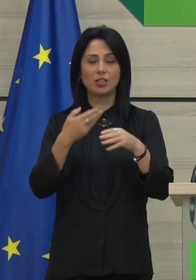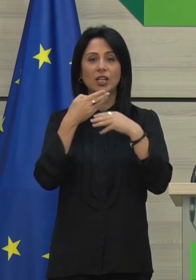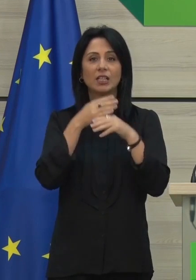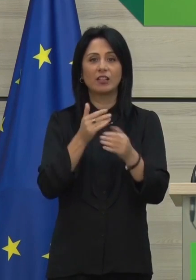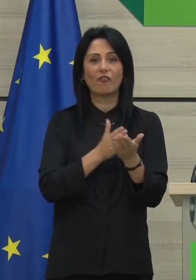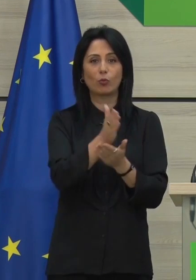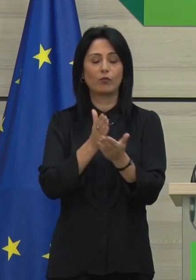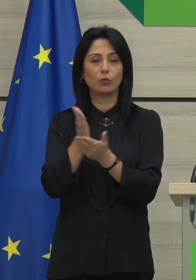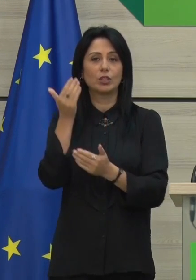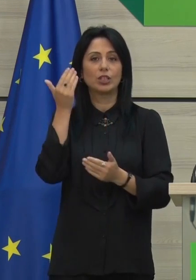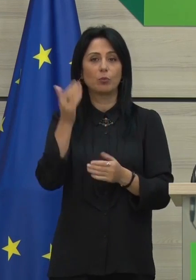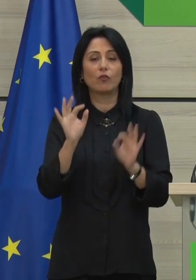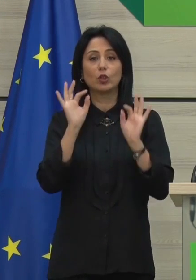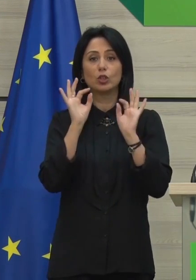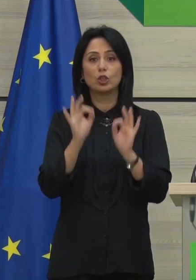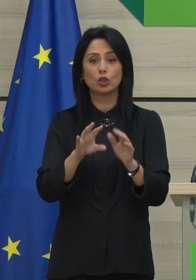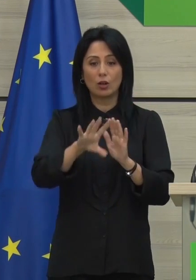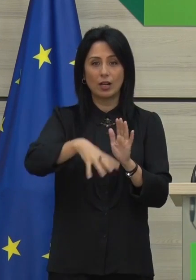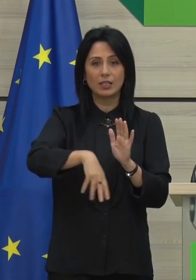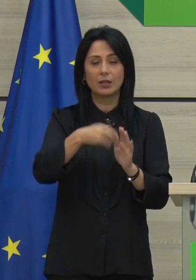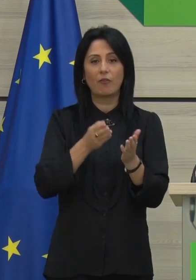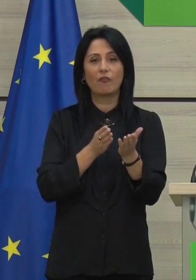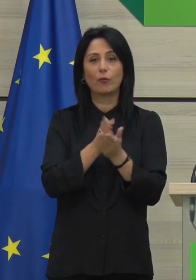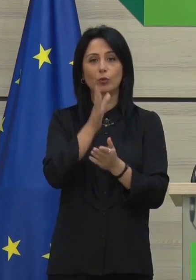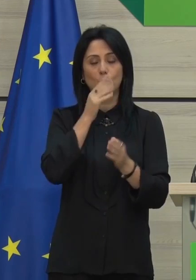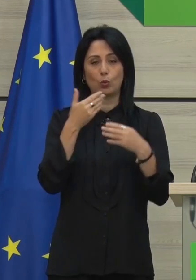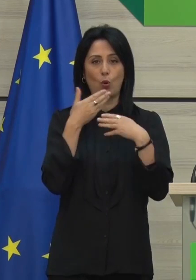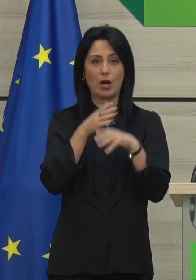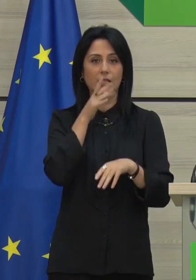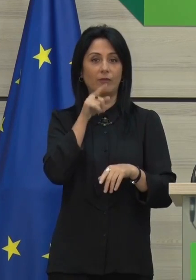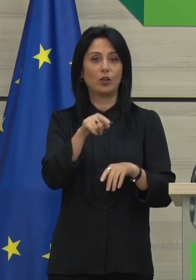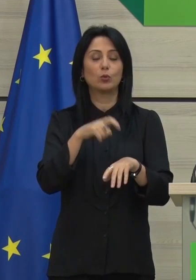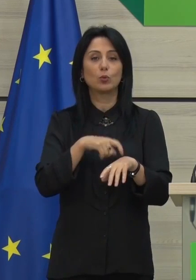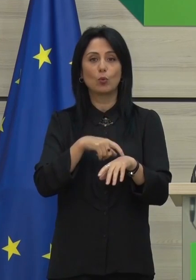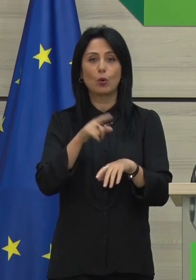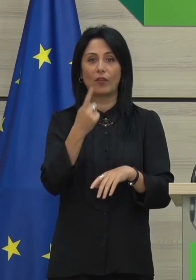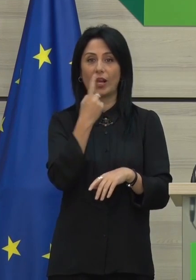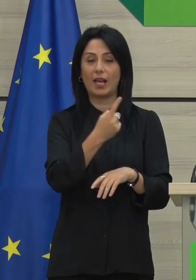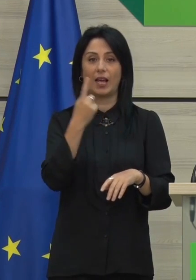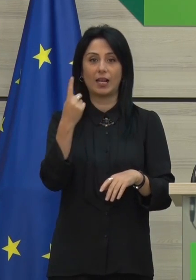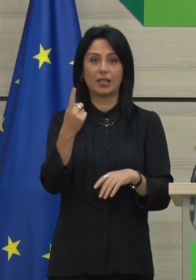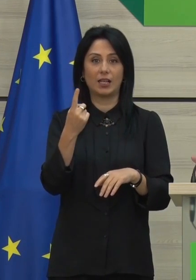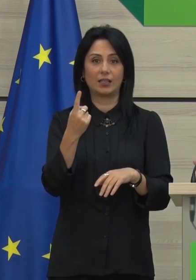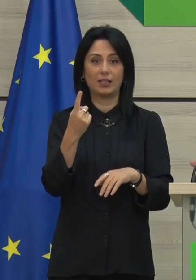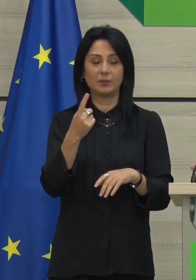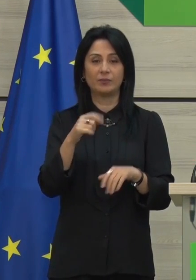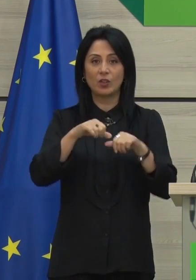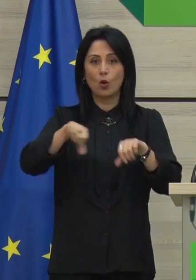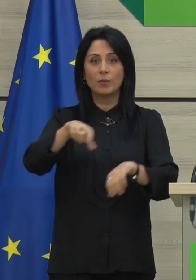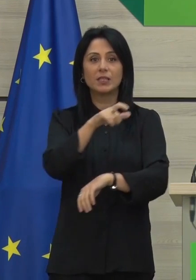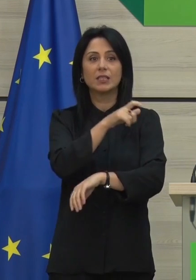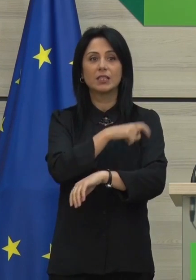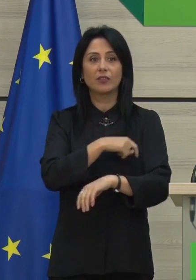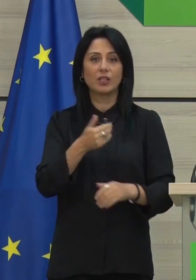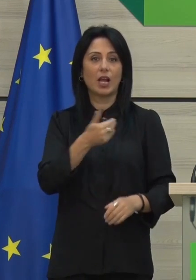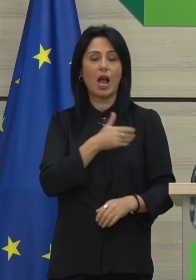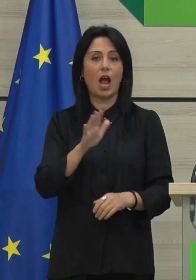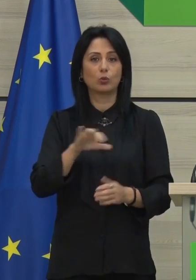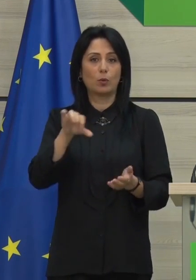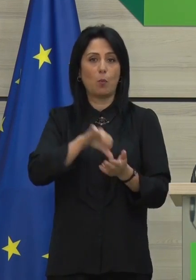ინაწილებენ ფუნქციებს. სწორედ წილისყრით ფუნქციების გადანაწილების დროს ერთ-ერთ კომისიის წევრს არ